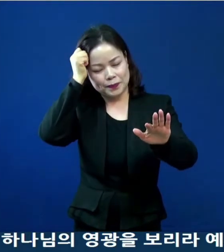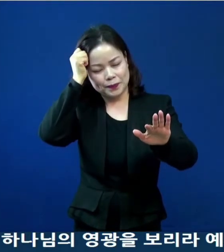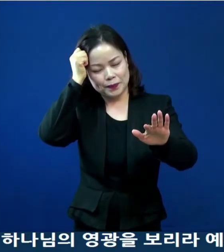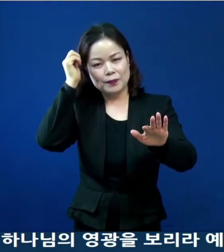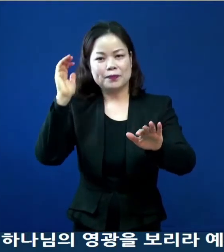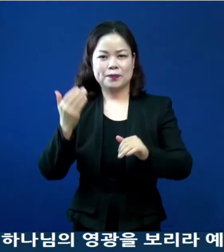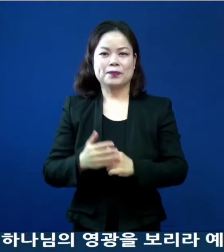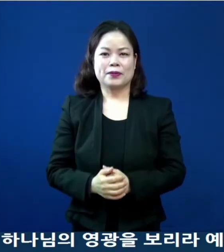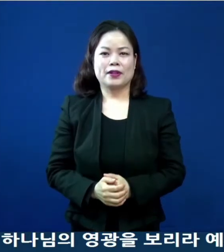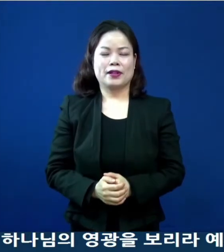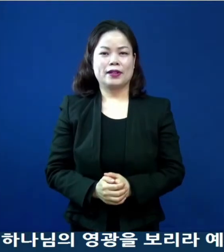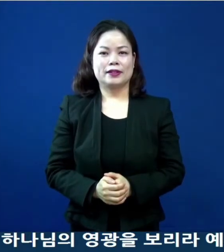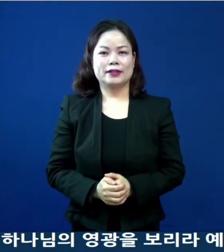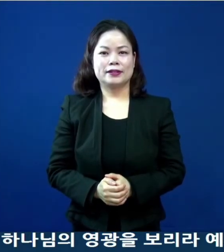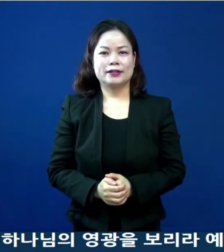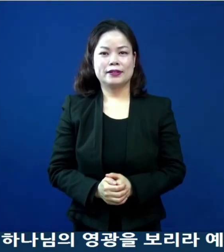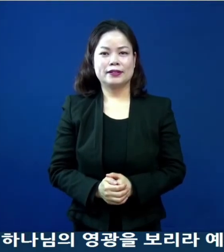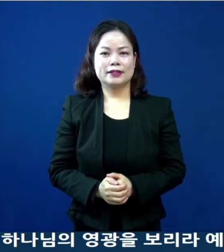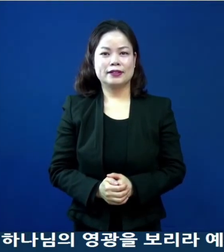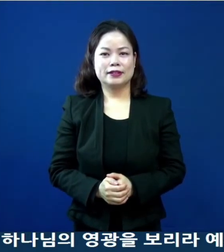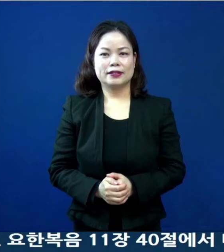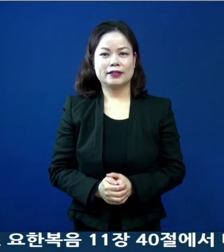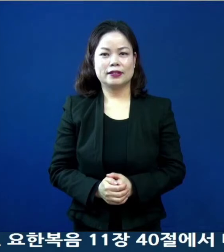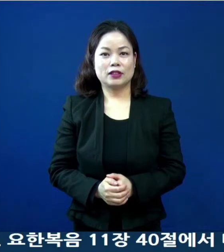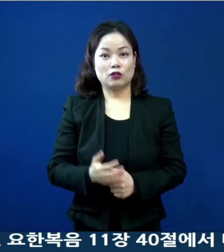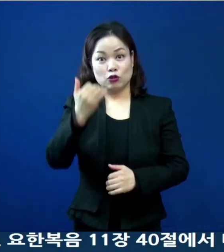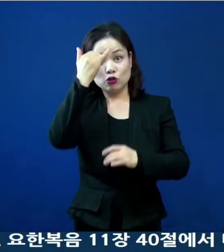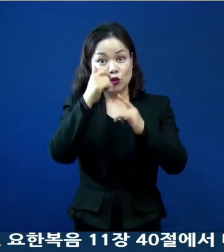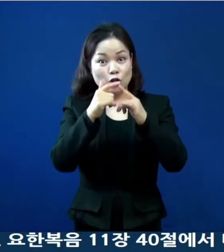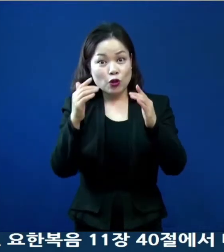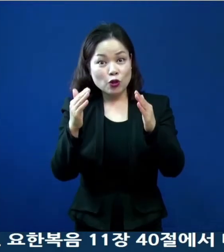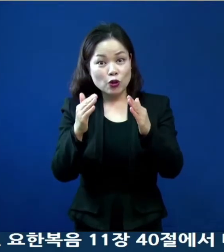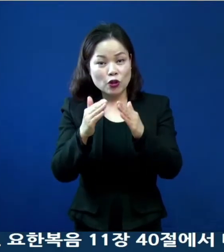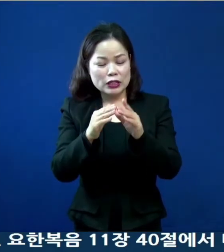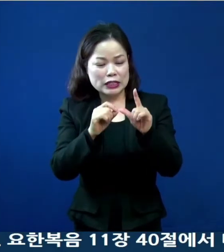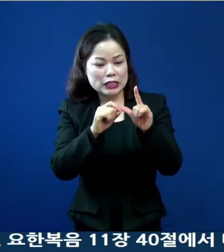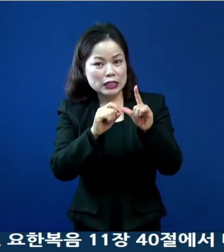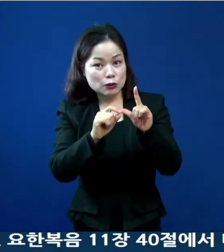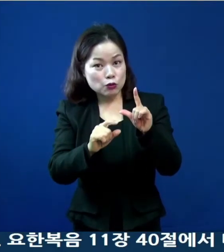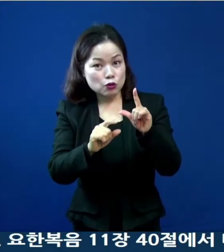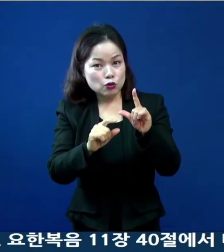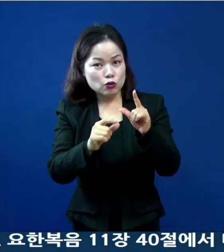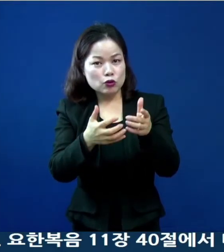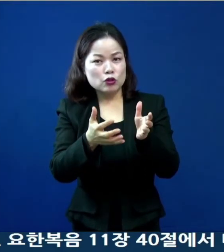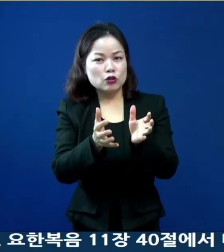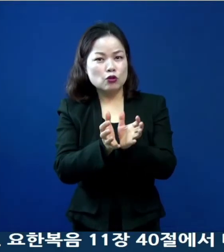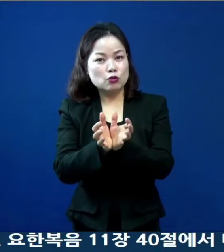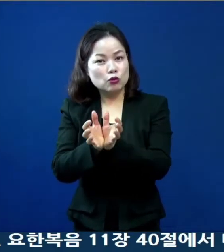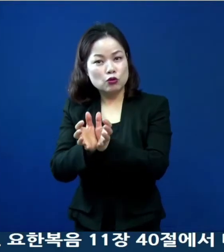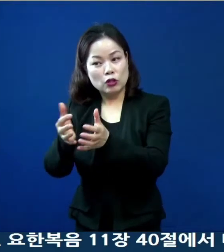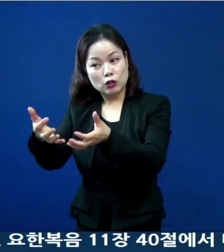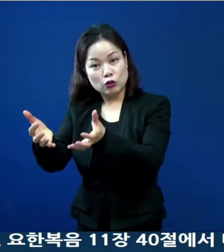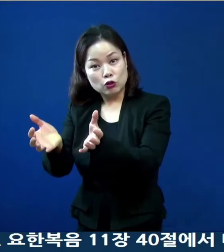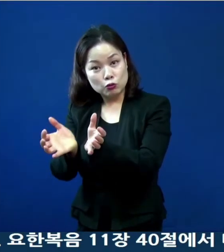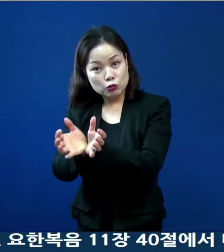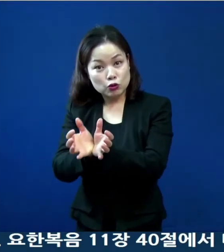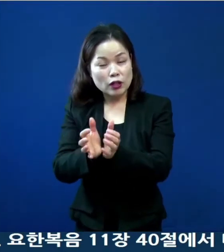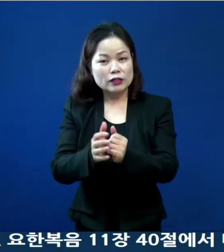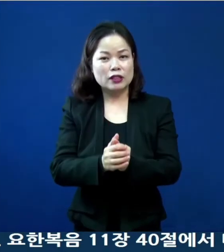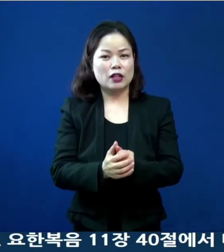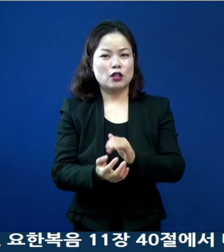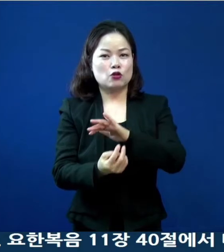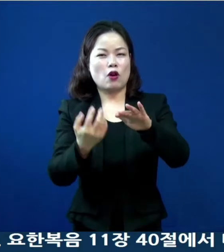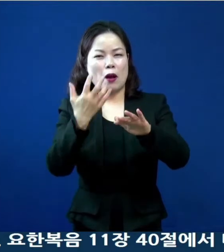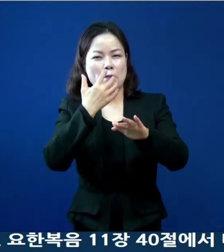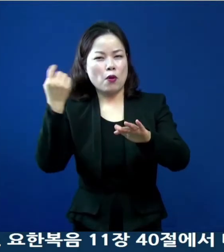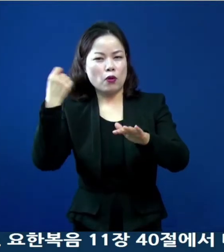두셔야 합니다. 우리 충영교회 일부 부서에서 구루터기와 같은 부서에서 요한복음